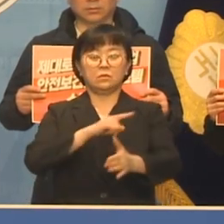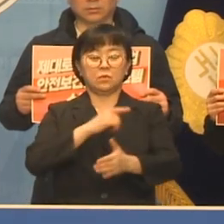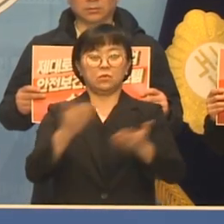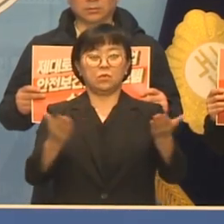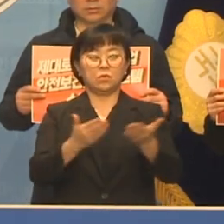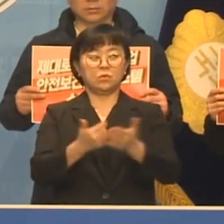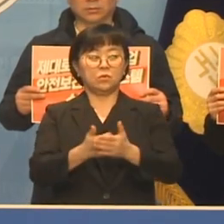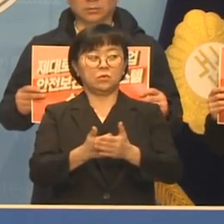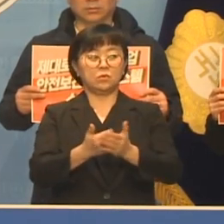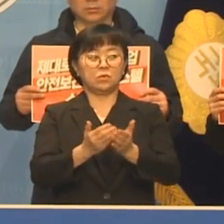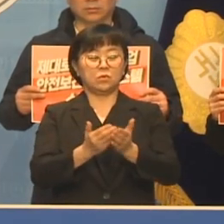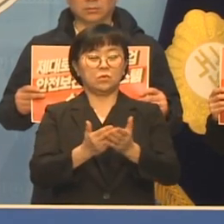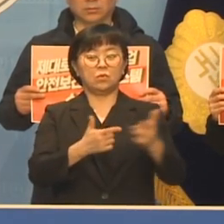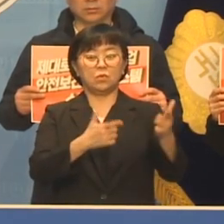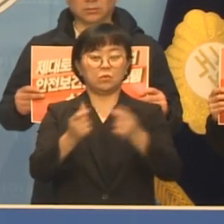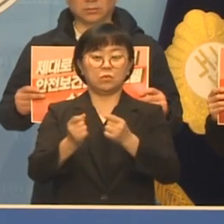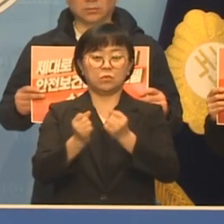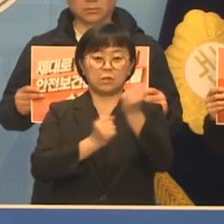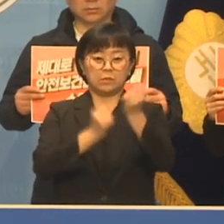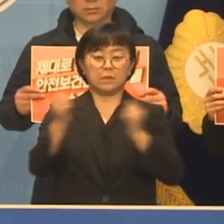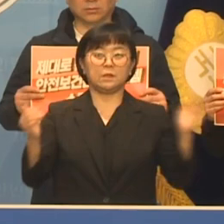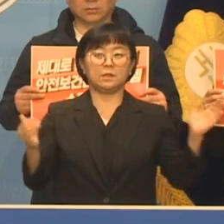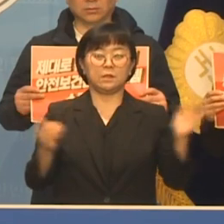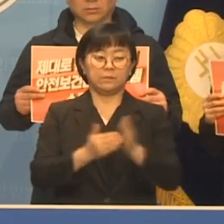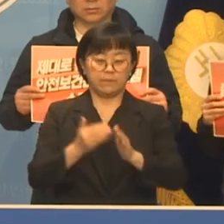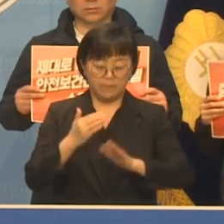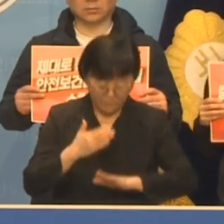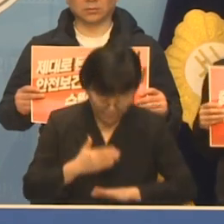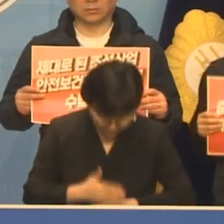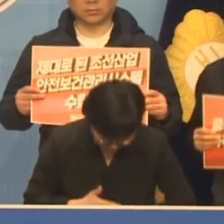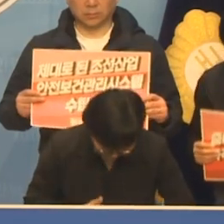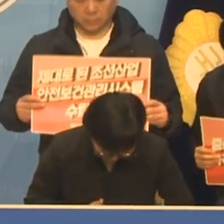금속노조 조선노연 공동 기자회견 마치도록 하겠습니다.